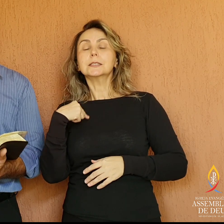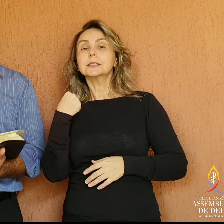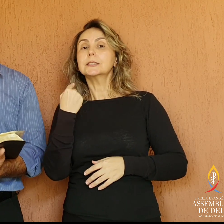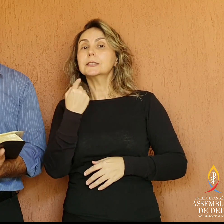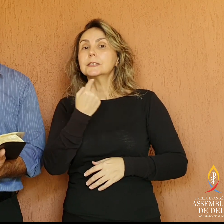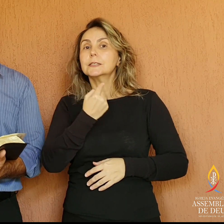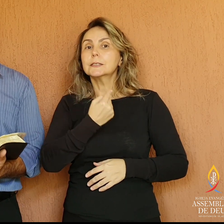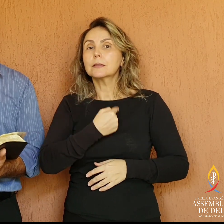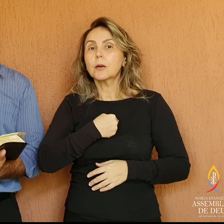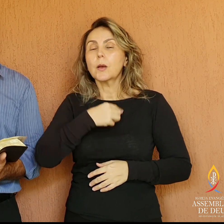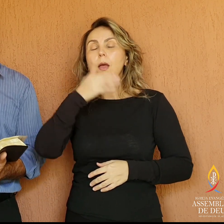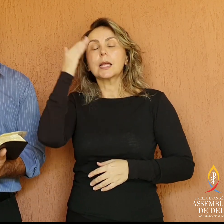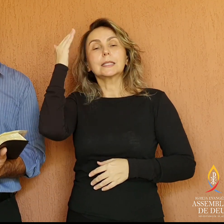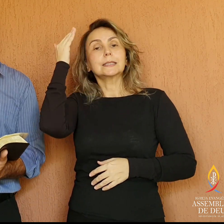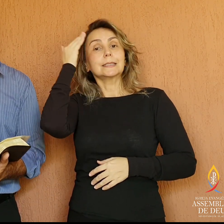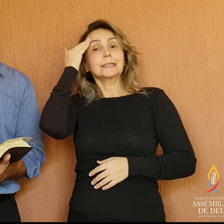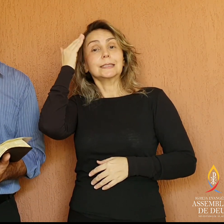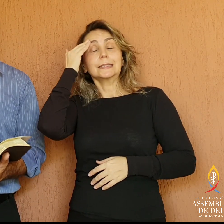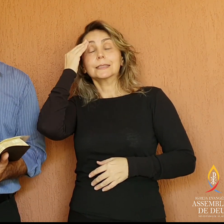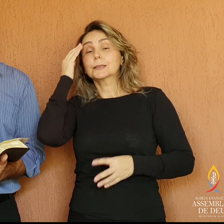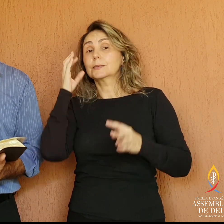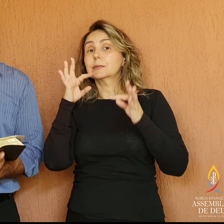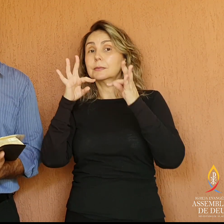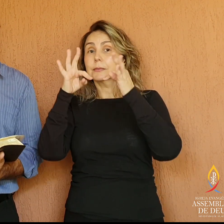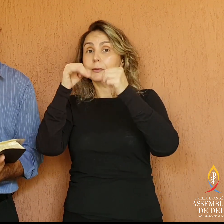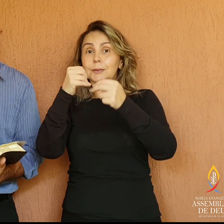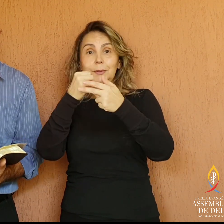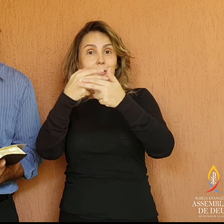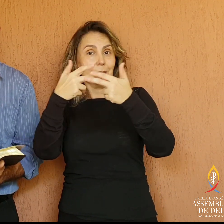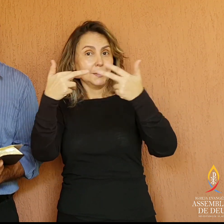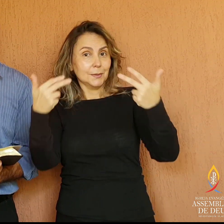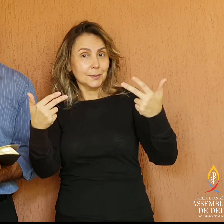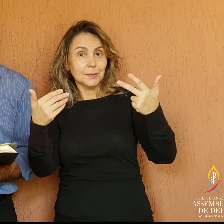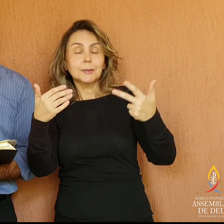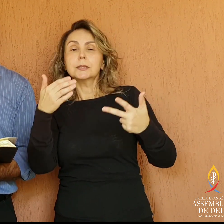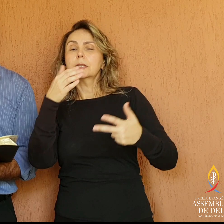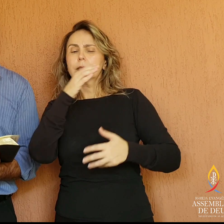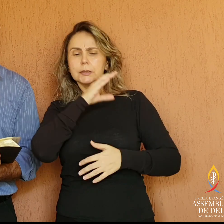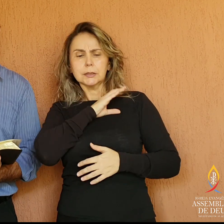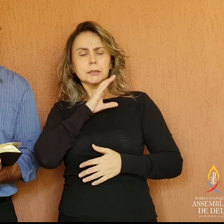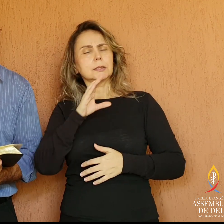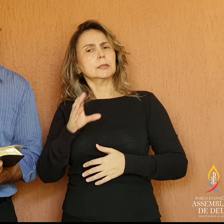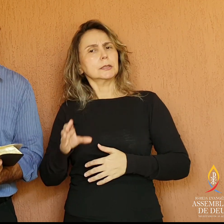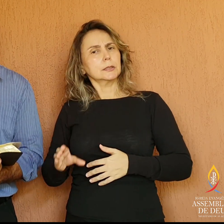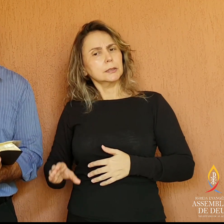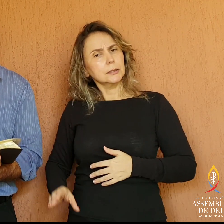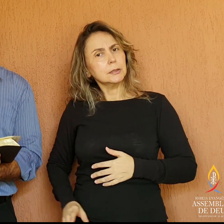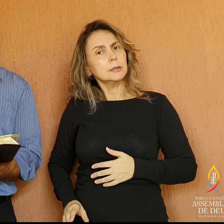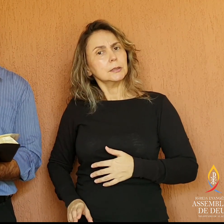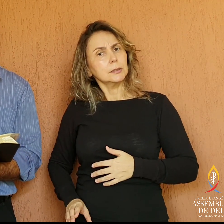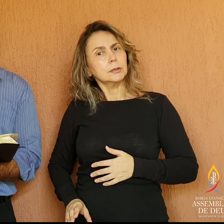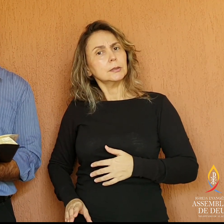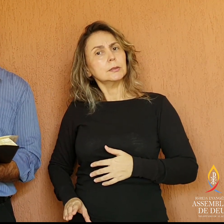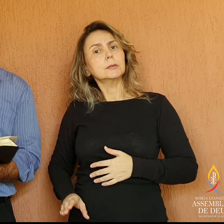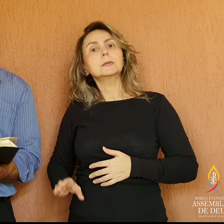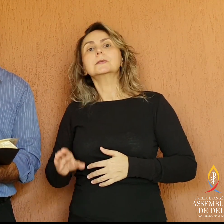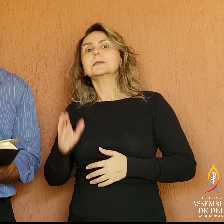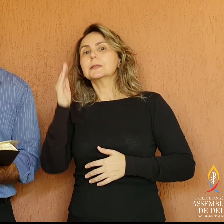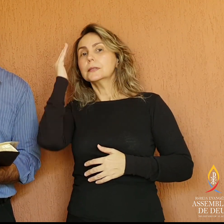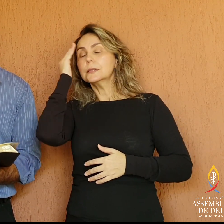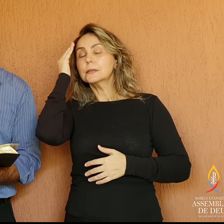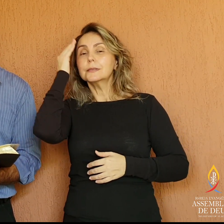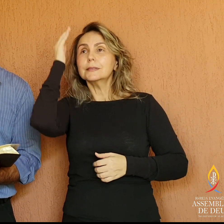vamos entender todas as coisas. Em Cristo, em Jesus, nós vamos entender